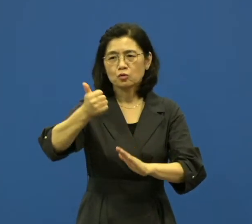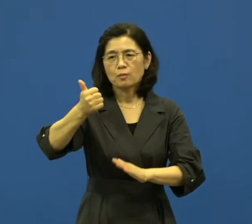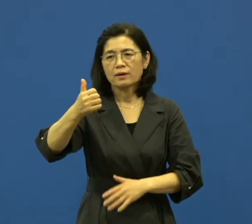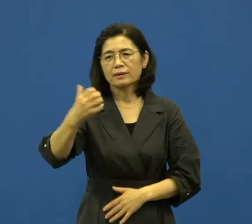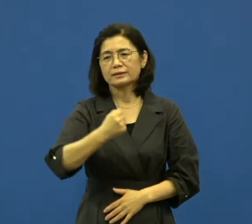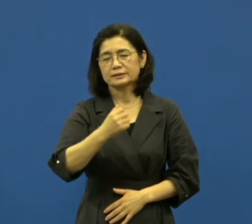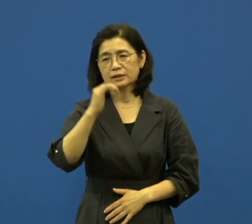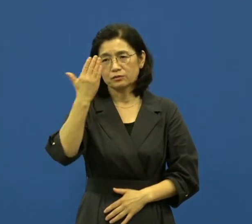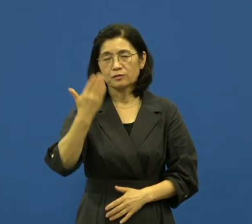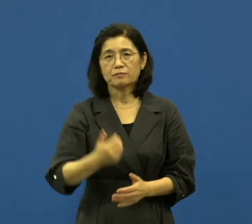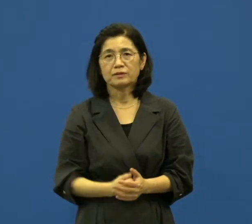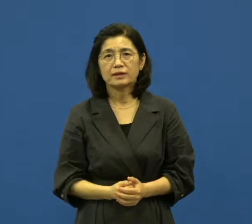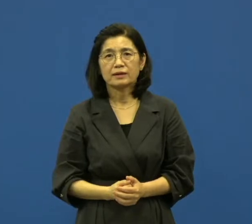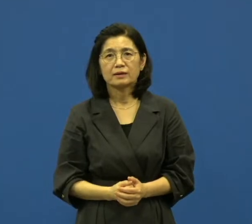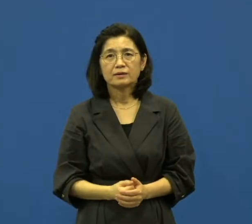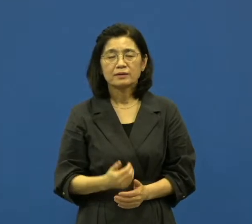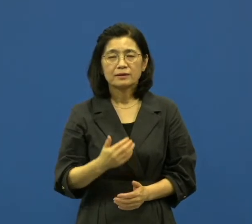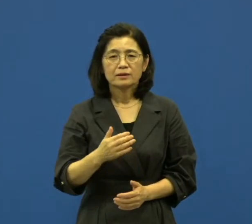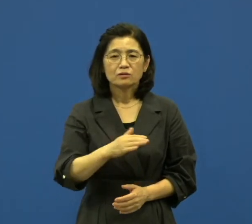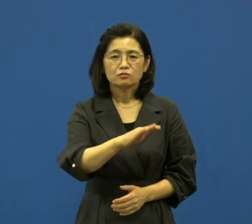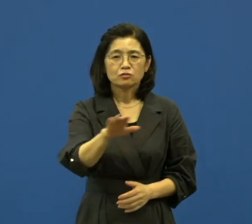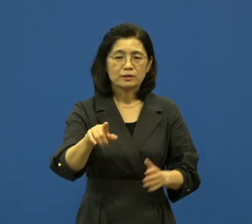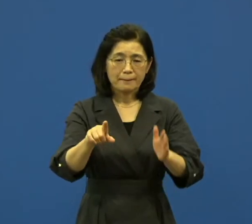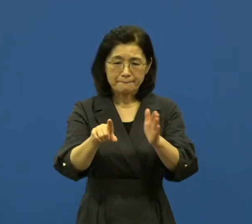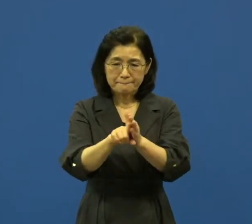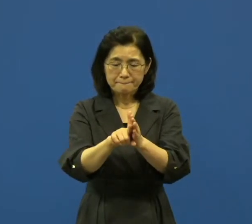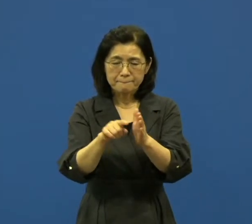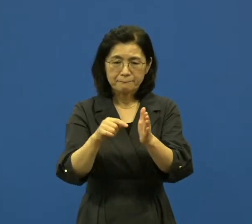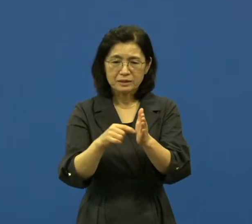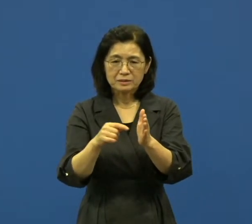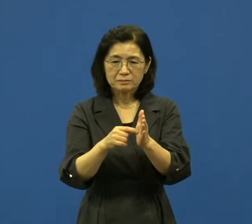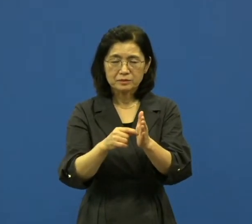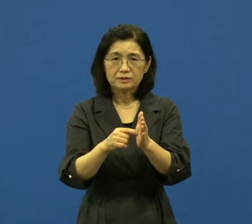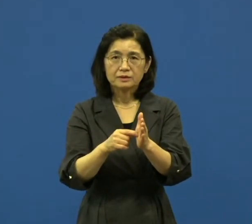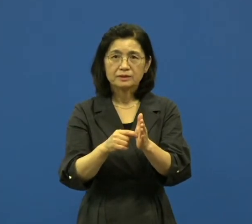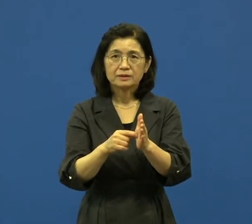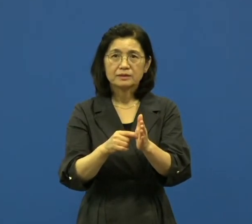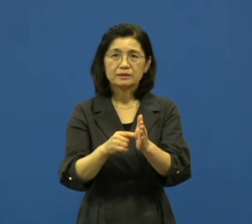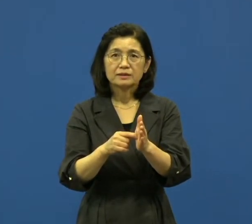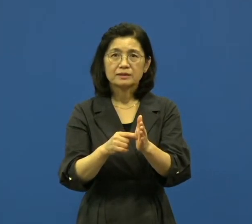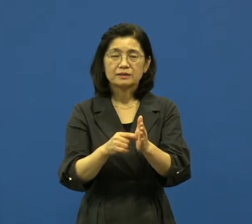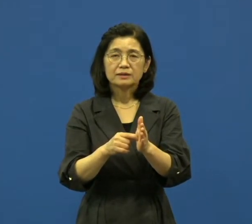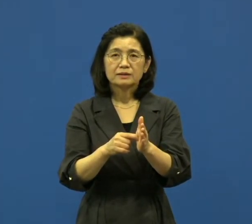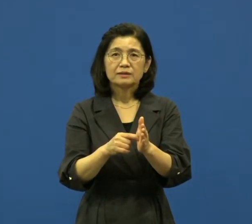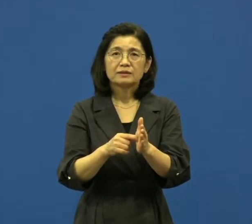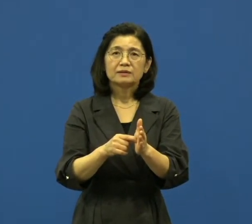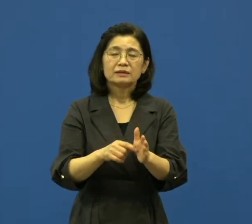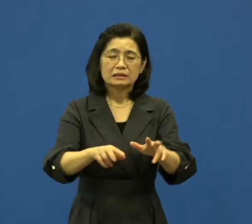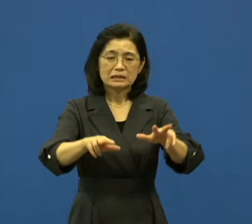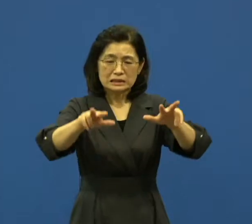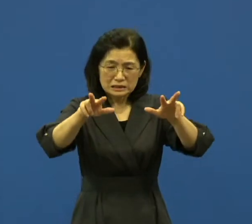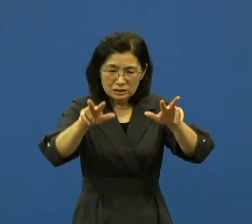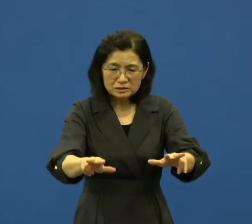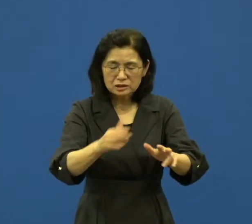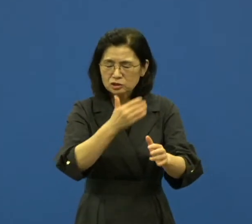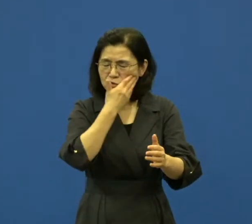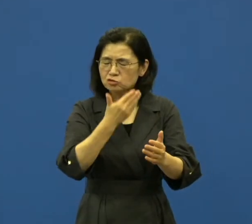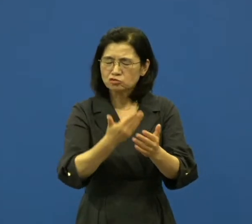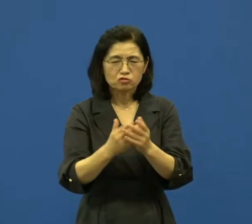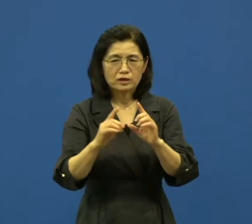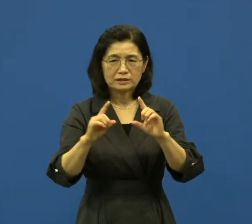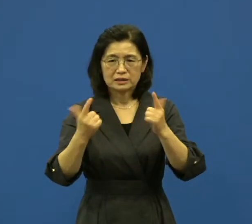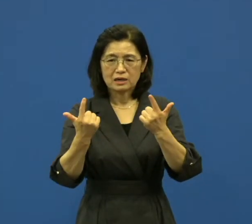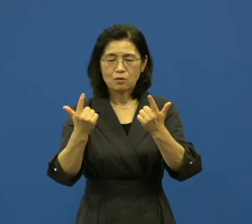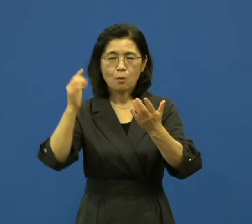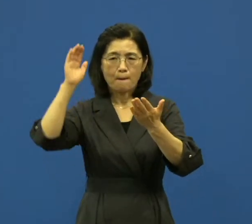현실을 무시하지 않지만 우리의 신앙은 내세를 지향합니다. 현재의 모든 것을 걸며 믿음 생활은 불가능합니다. 세상 사람들과 똑같이 살아야